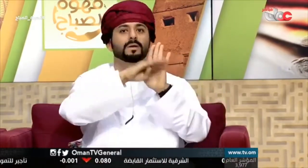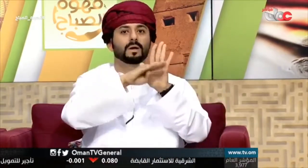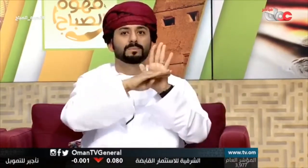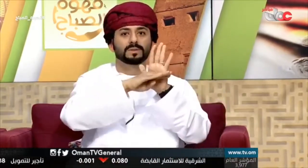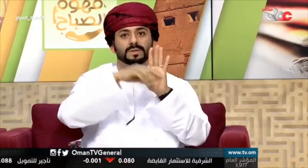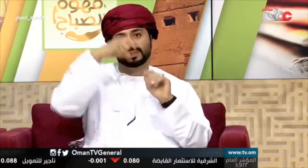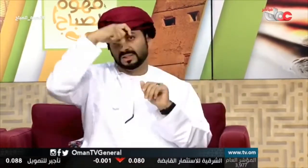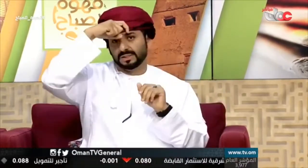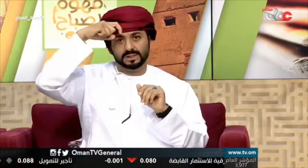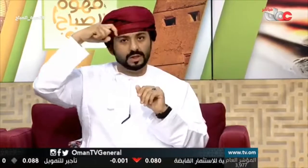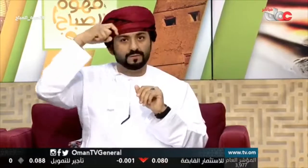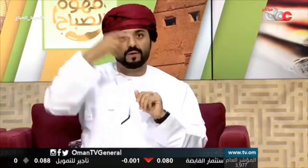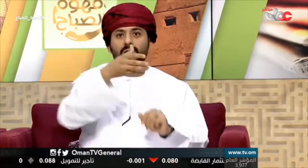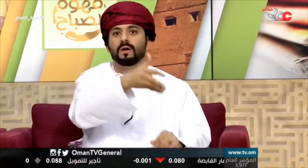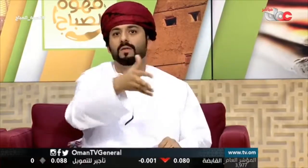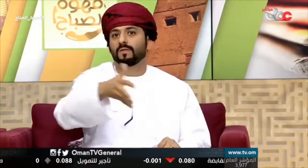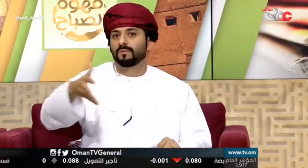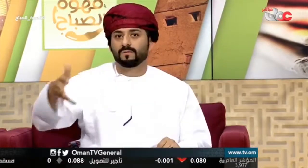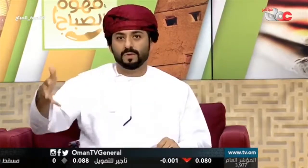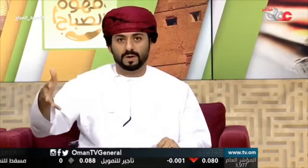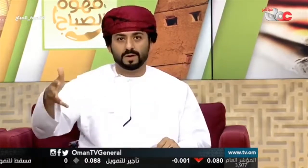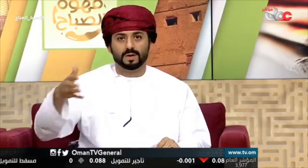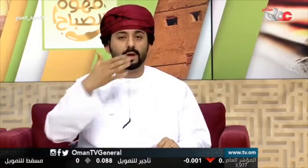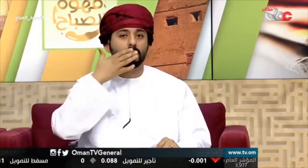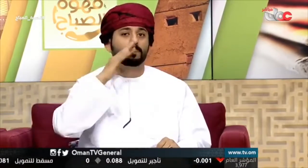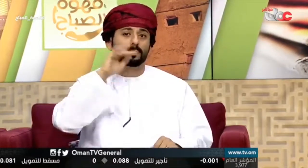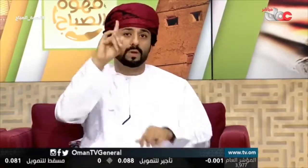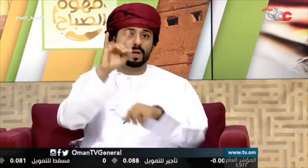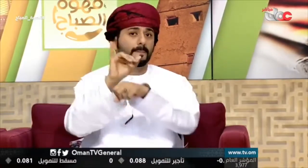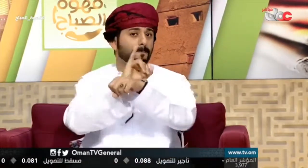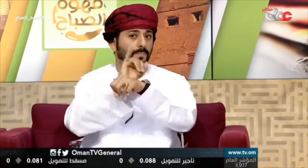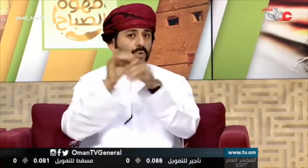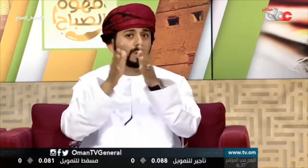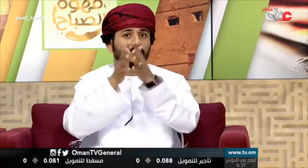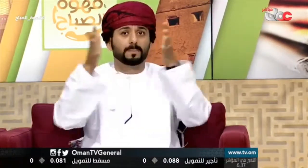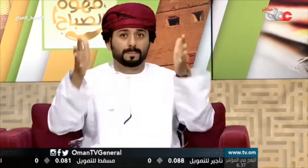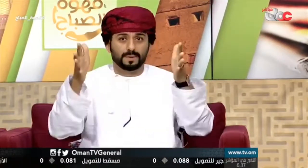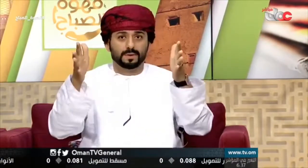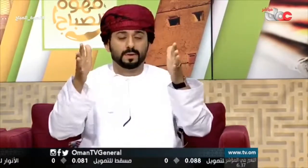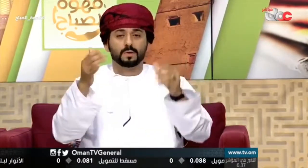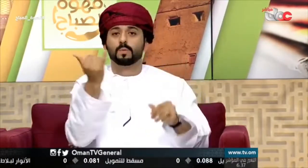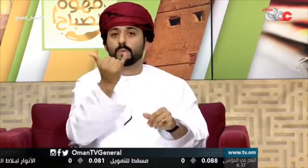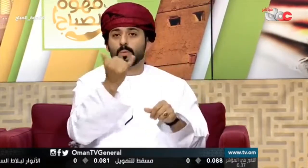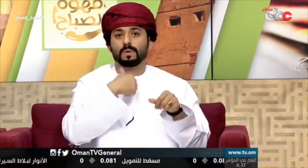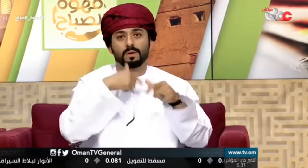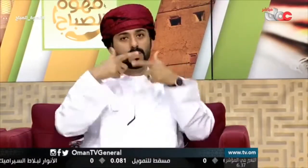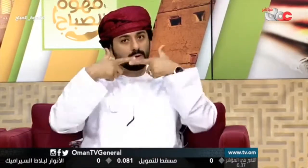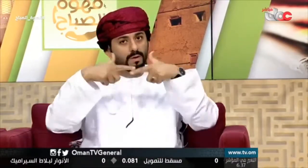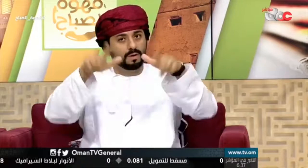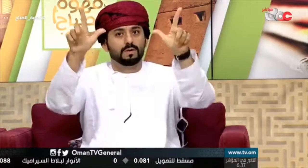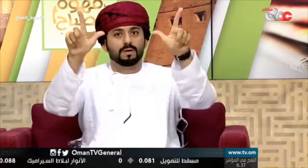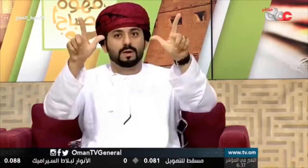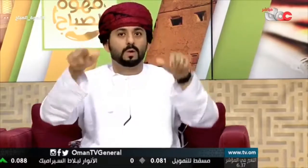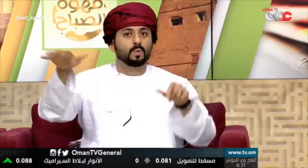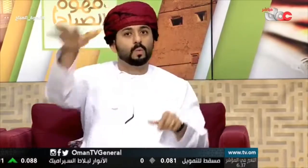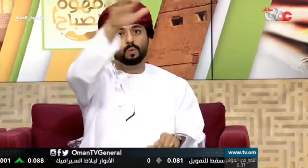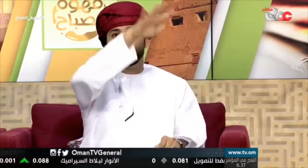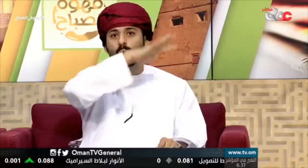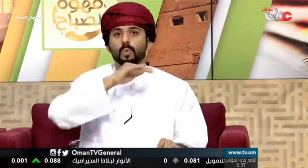27/6/2019، برنامج الصيفي، برنامج الصيفي بالنسبة للأشخاص الصمح راح يكون في مشروع مهم جدا للأشخاص